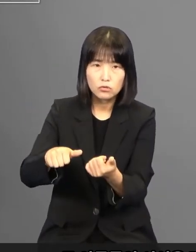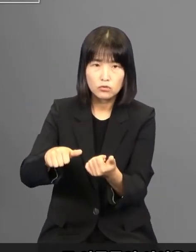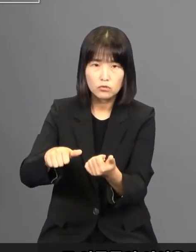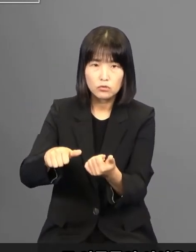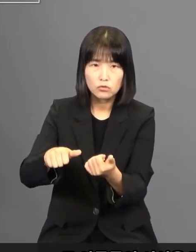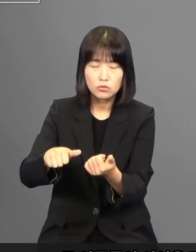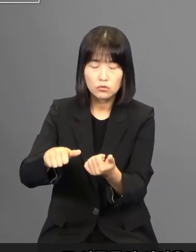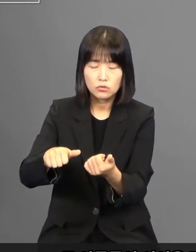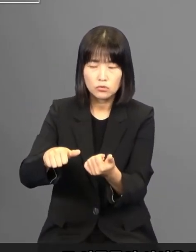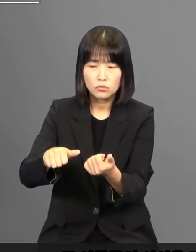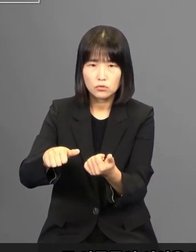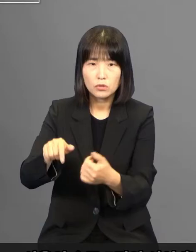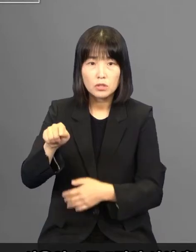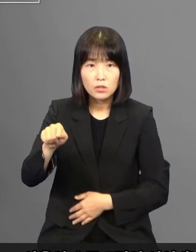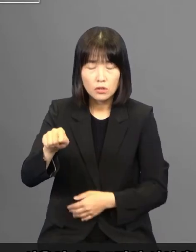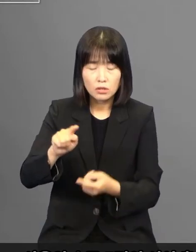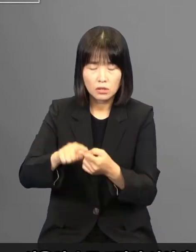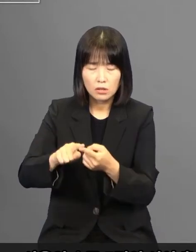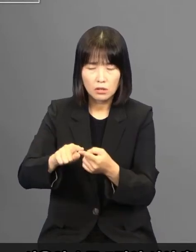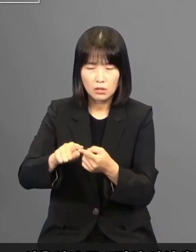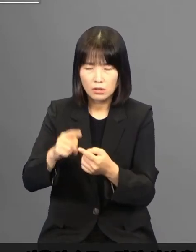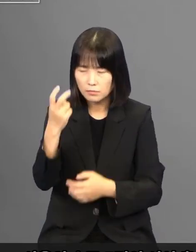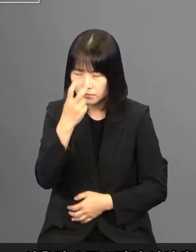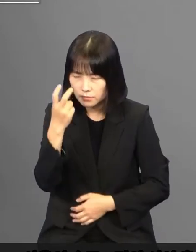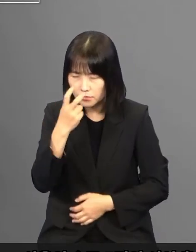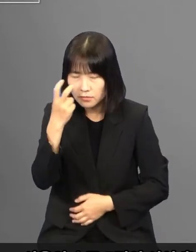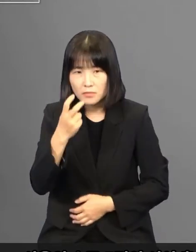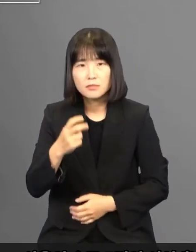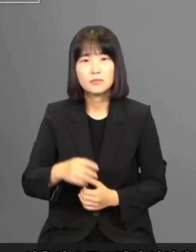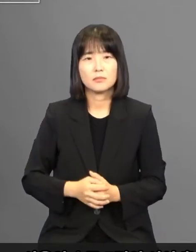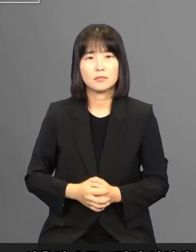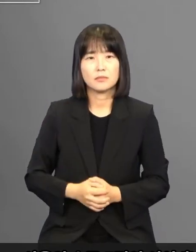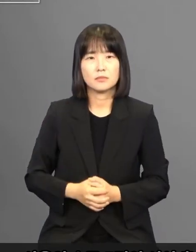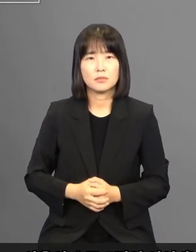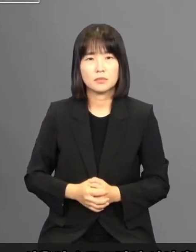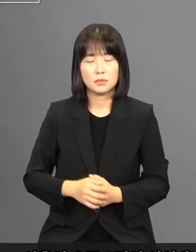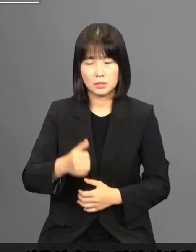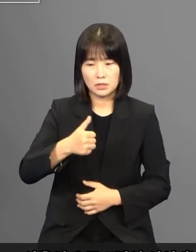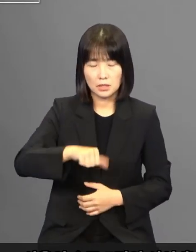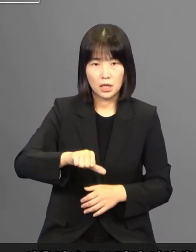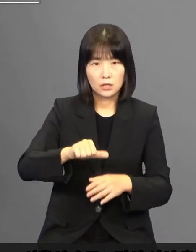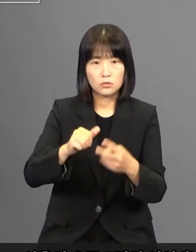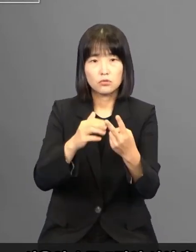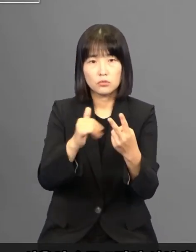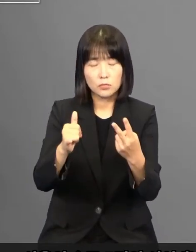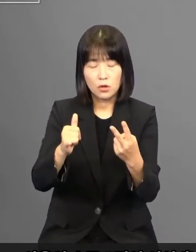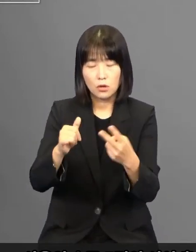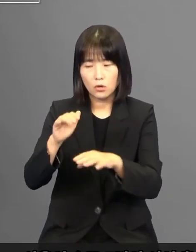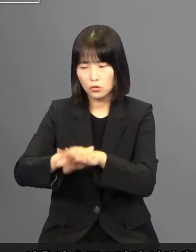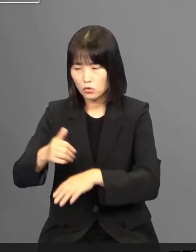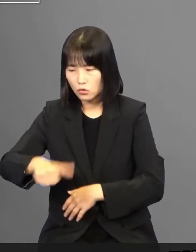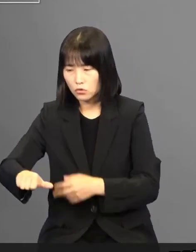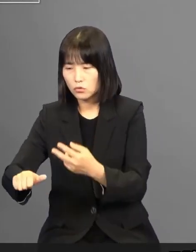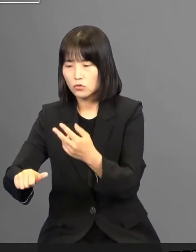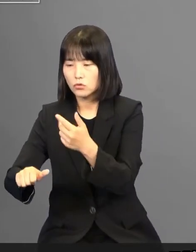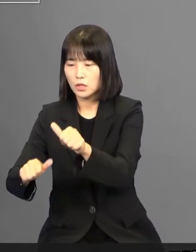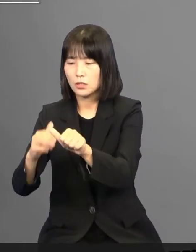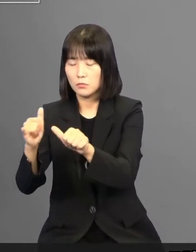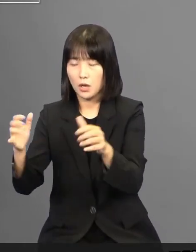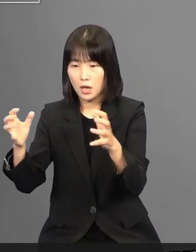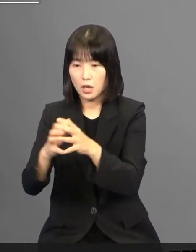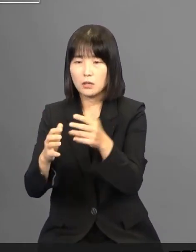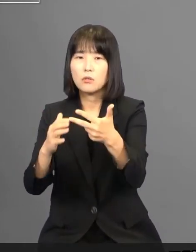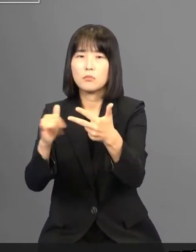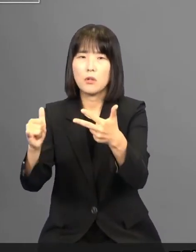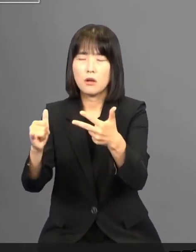지키고 자기가 낳은 건 아니지만 사울의 손주 5명의 시신, 총 7명의 그 시신을 밤낮 지키는 거예요. 여러분, 왜